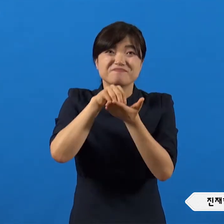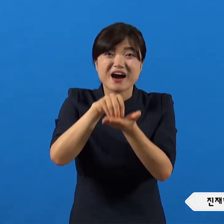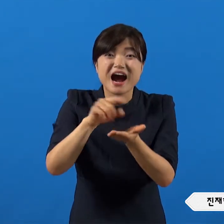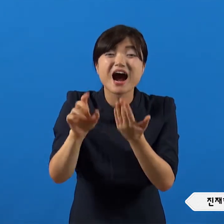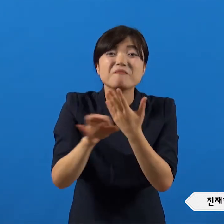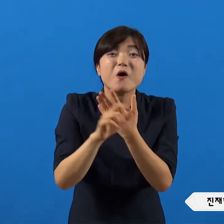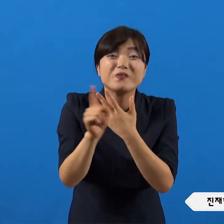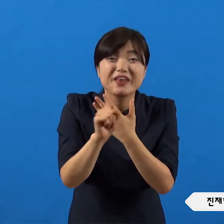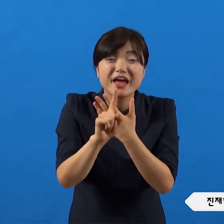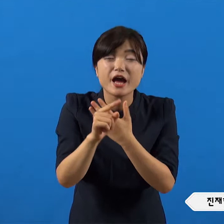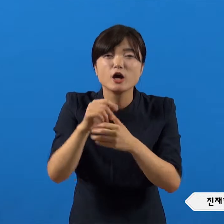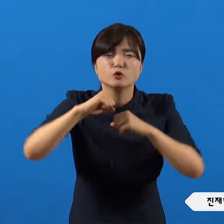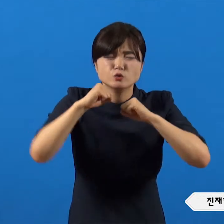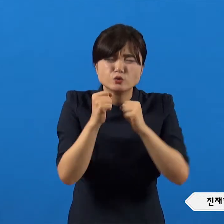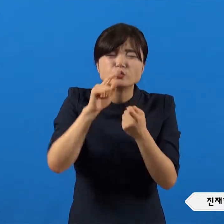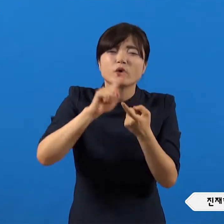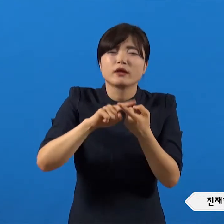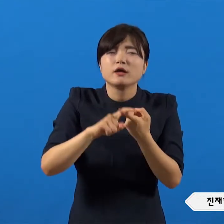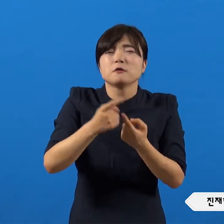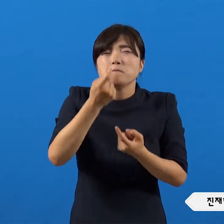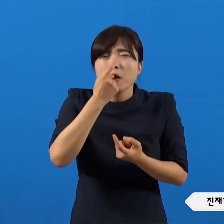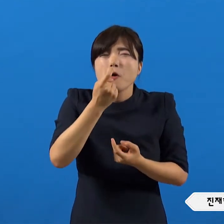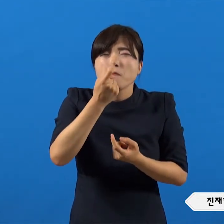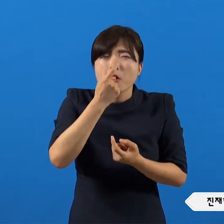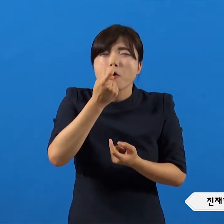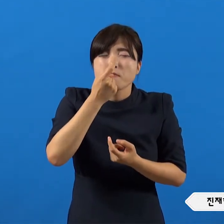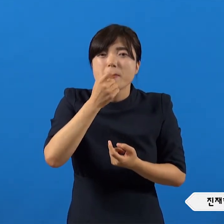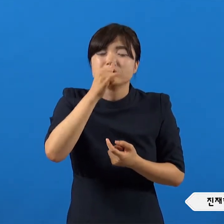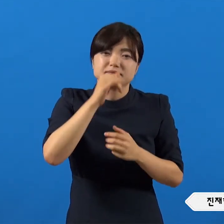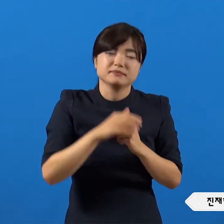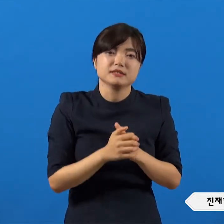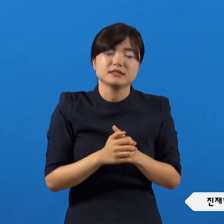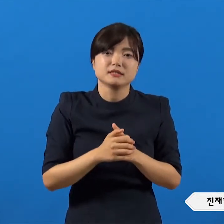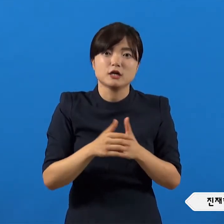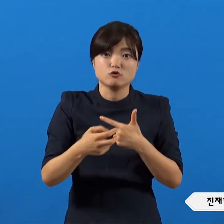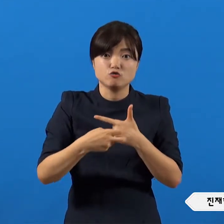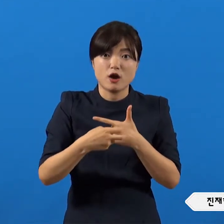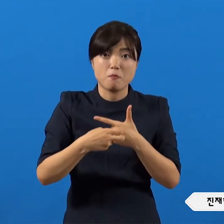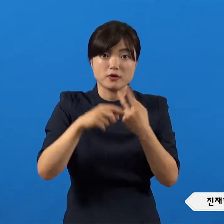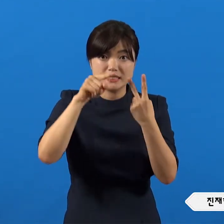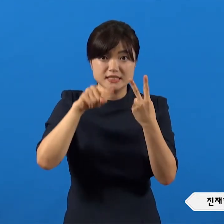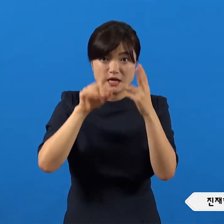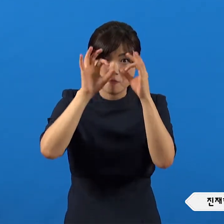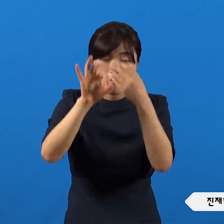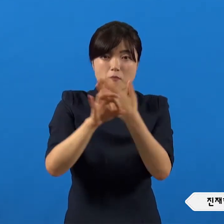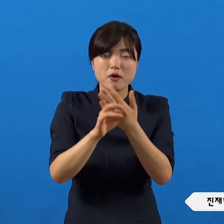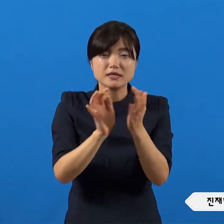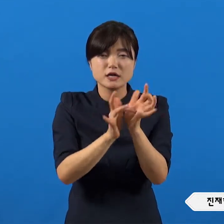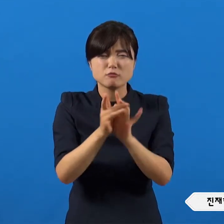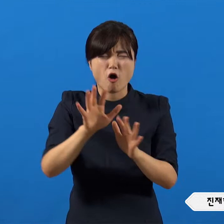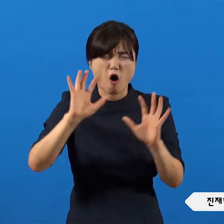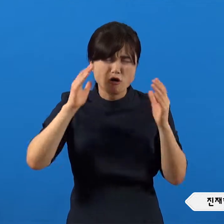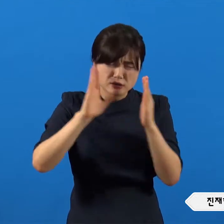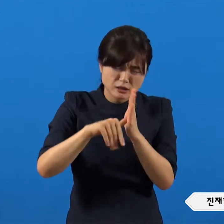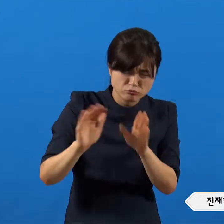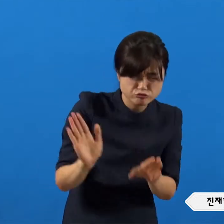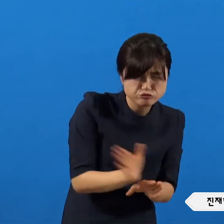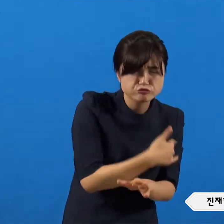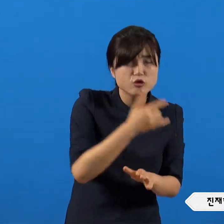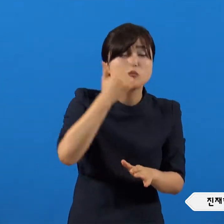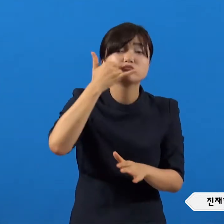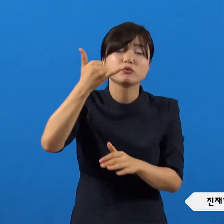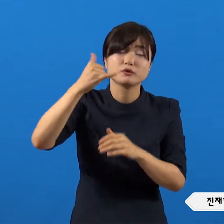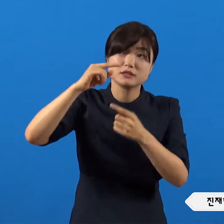우리는 순종을 배우기 시작합니다. 누가복음 2장에 보면은 예수님께서도 어렸을 때